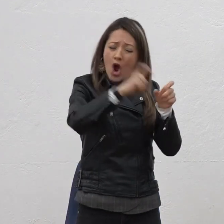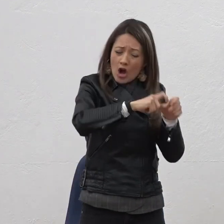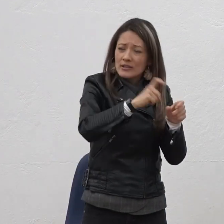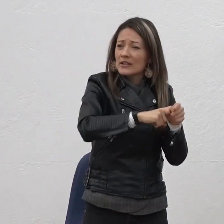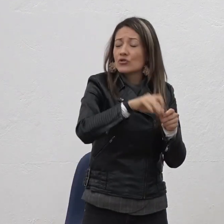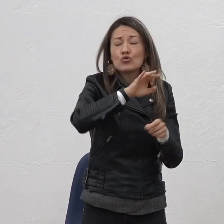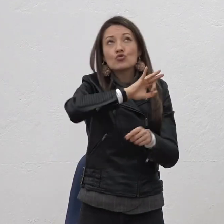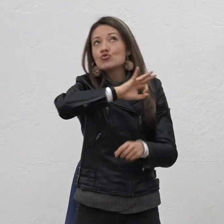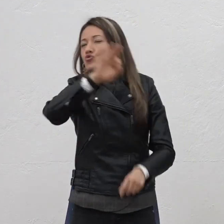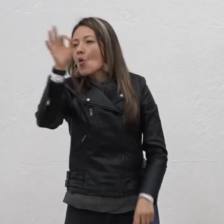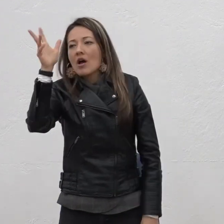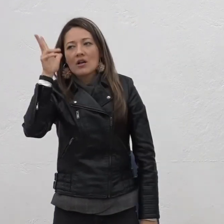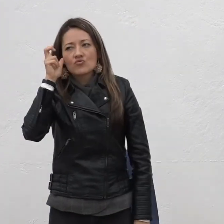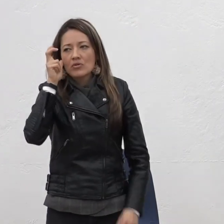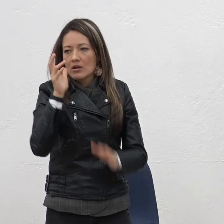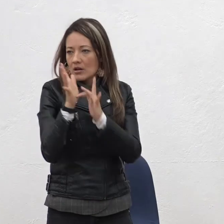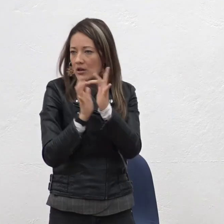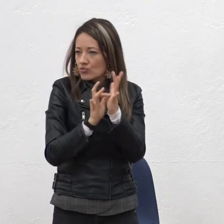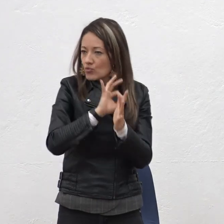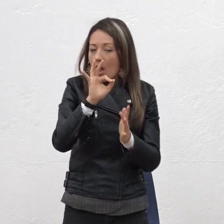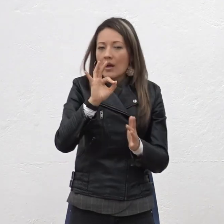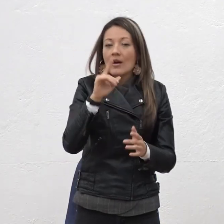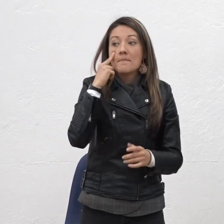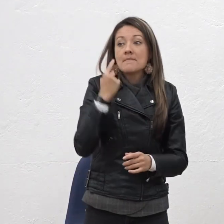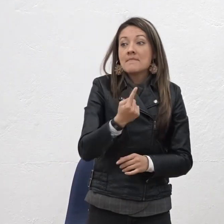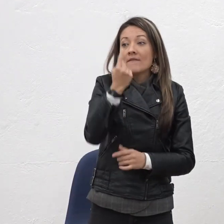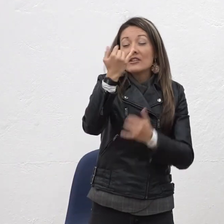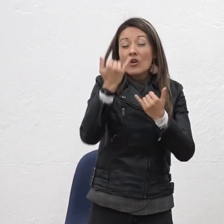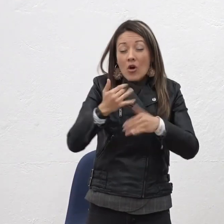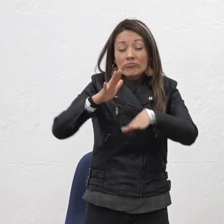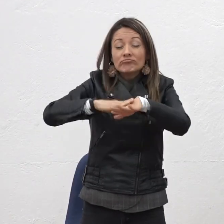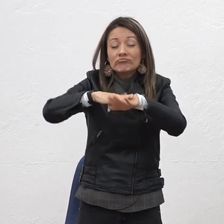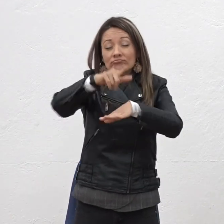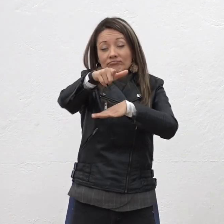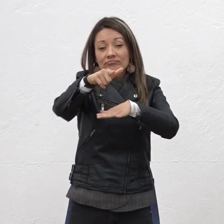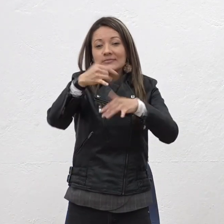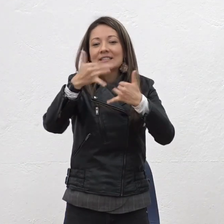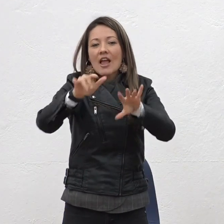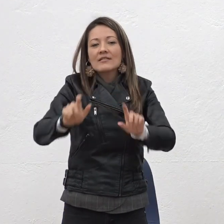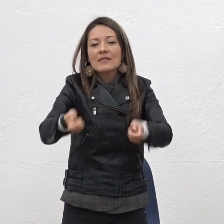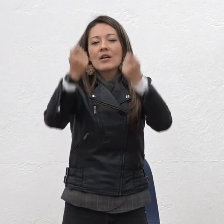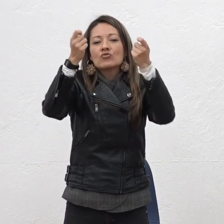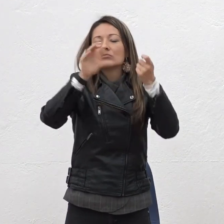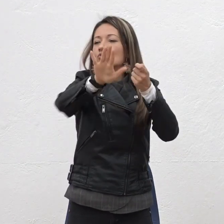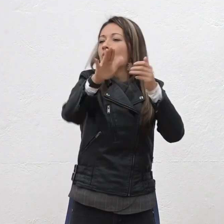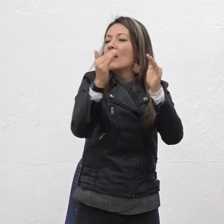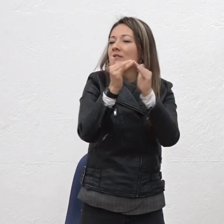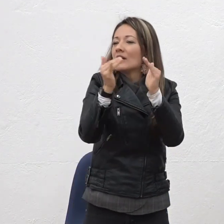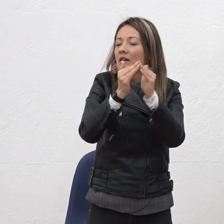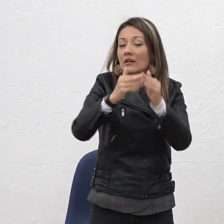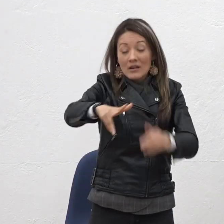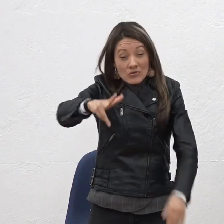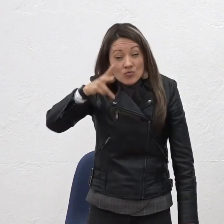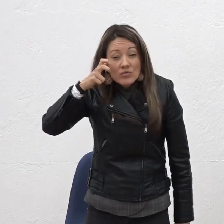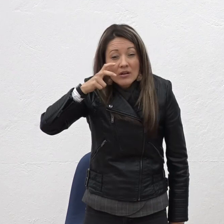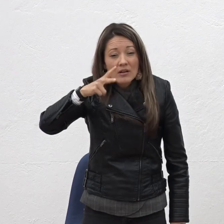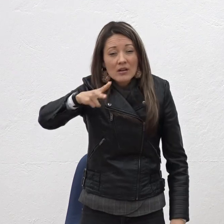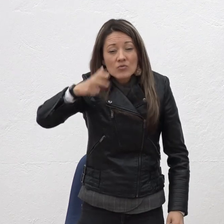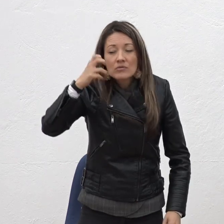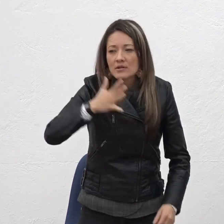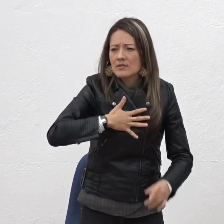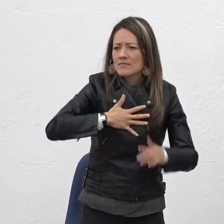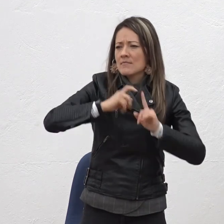conectada y nunca ha escuchado de Jesús. Hoy el Señor le está diciendo, la salvación ha llegado a tu casa. Escucha